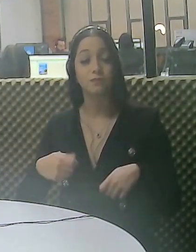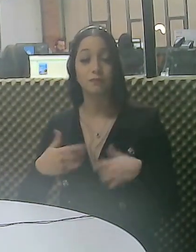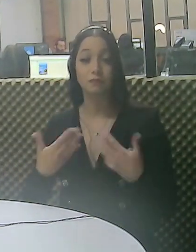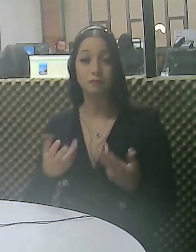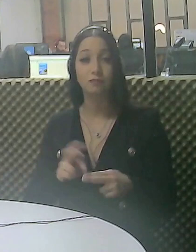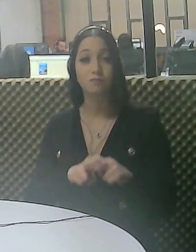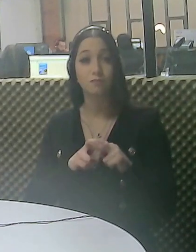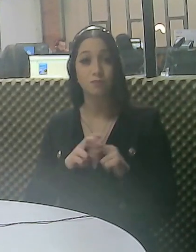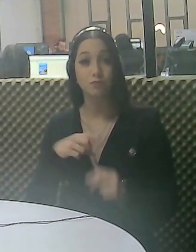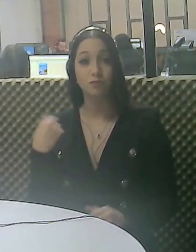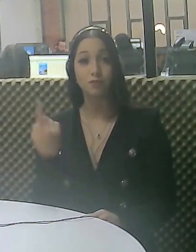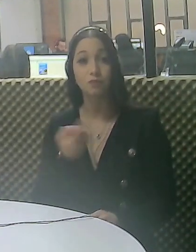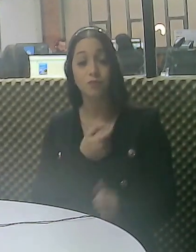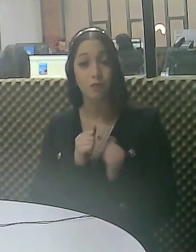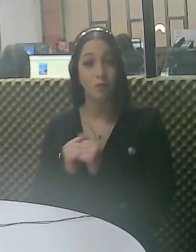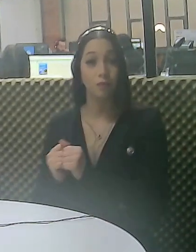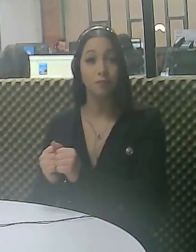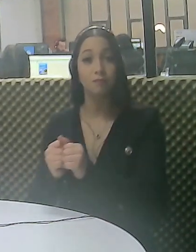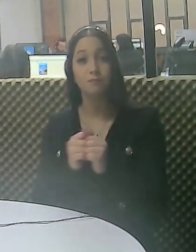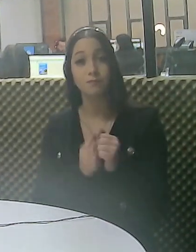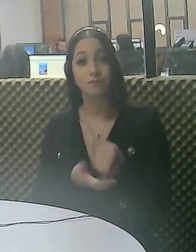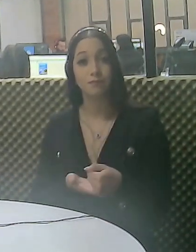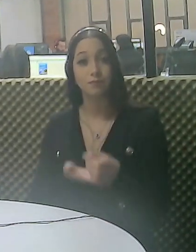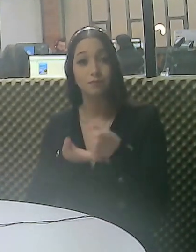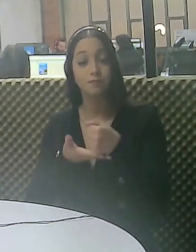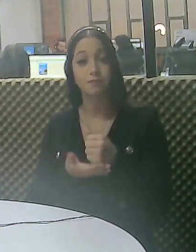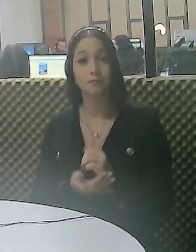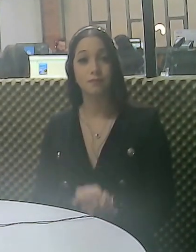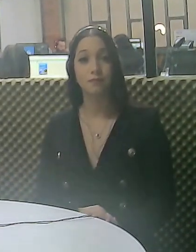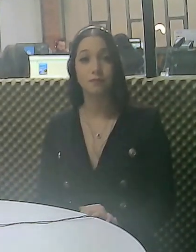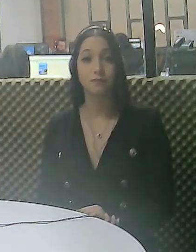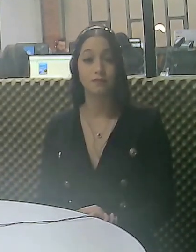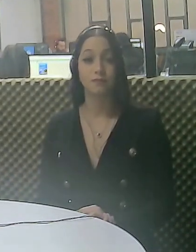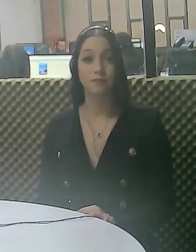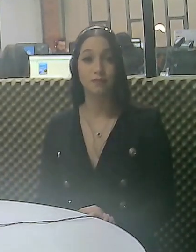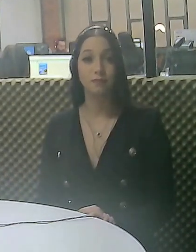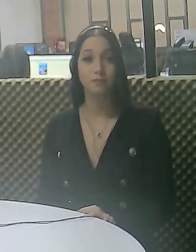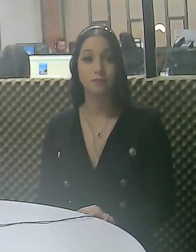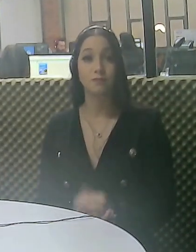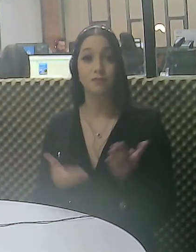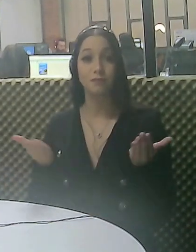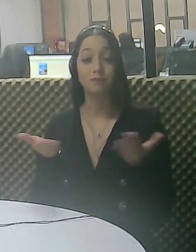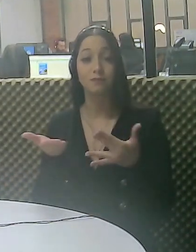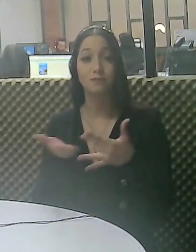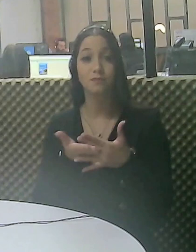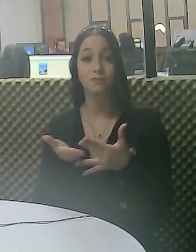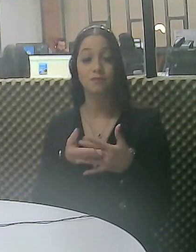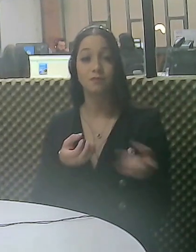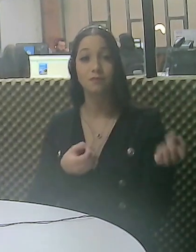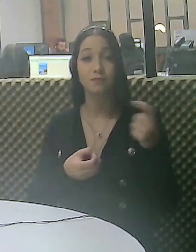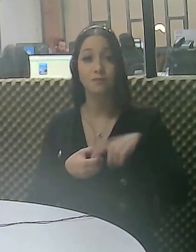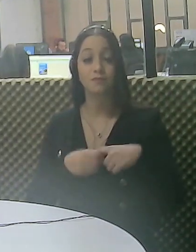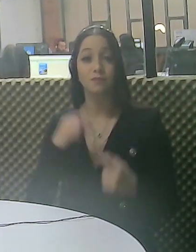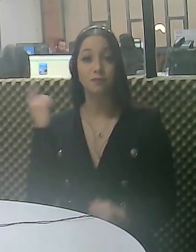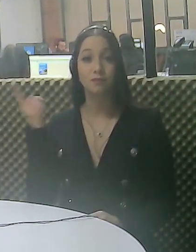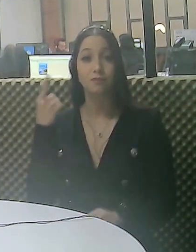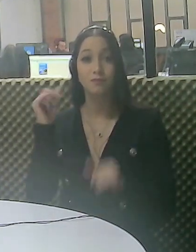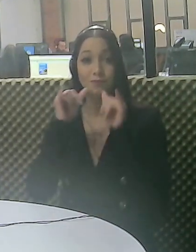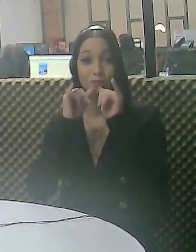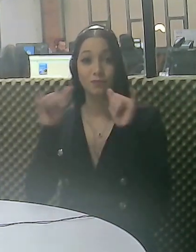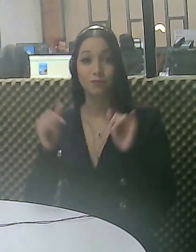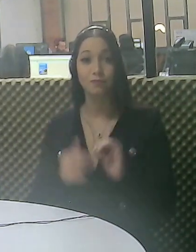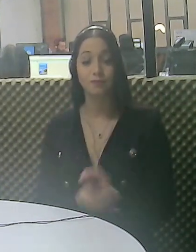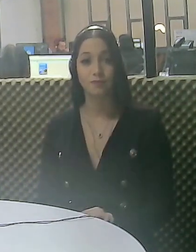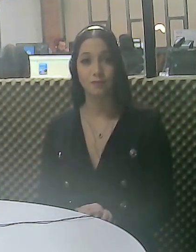Portanto, vamos todos nós juntos apoiarmos essa campanha. Agora vamos para um rápido intervalo, já já voltamos com o Giro